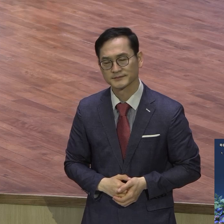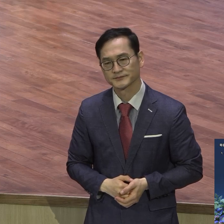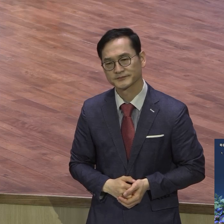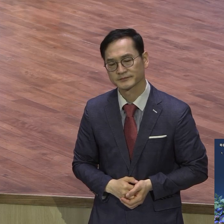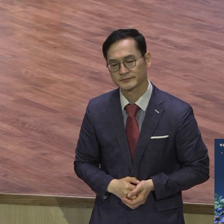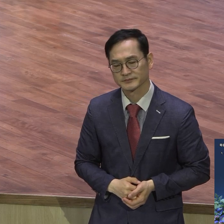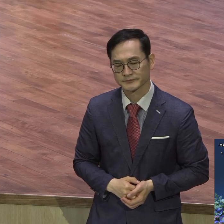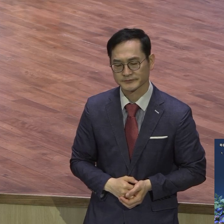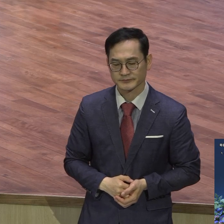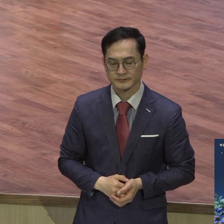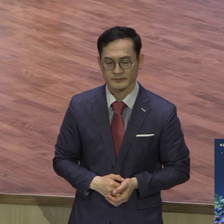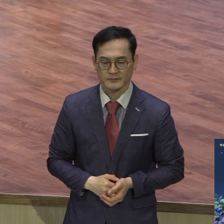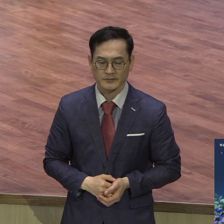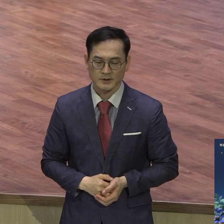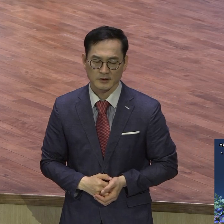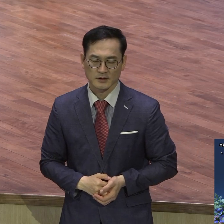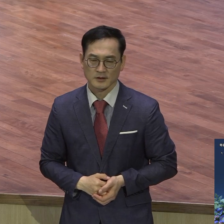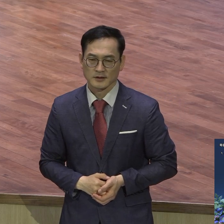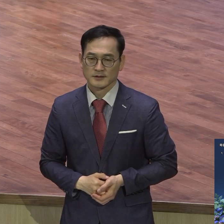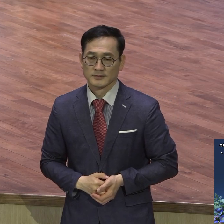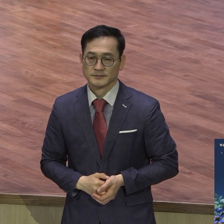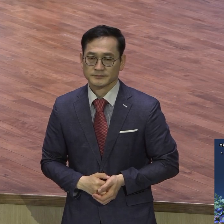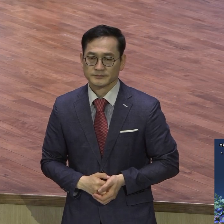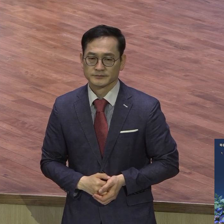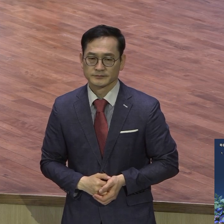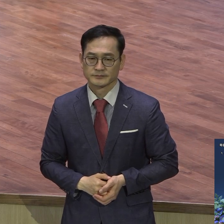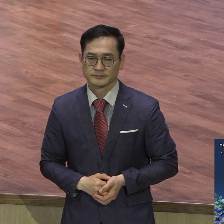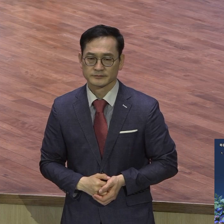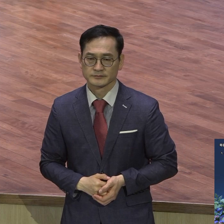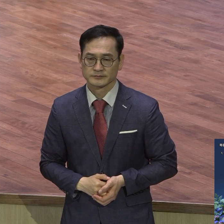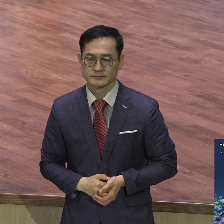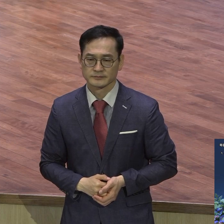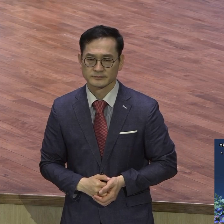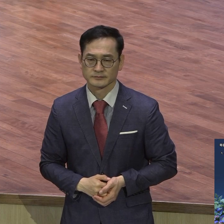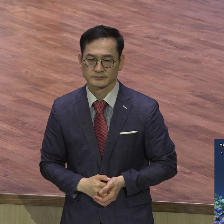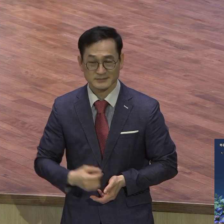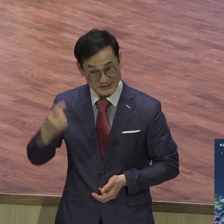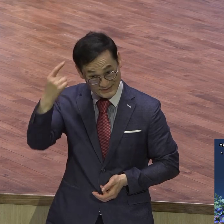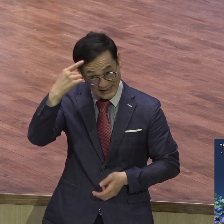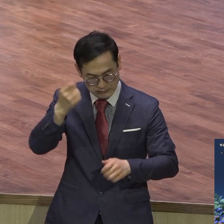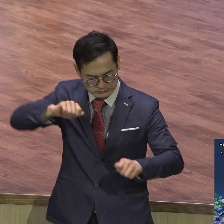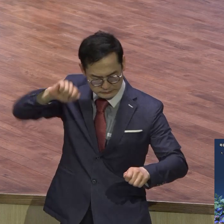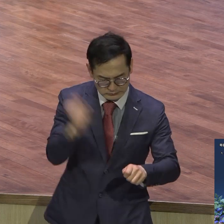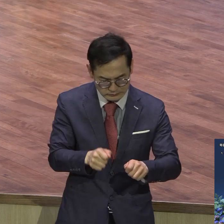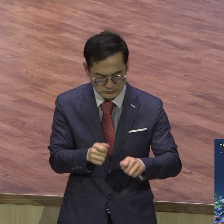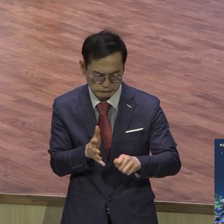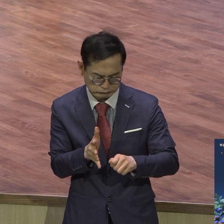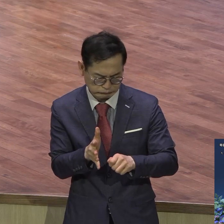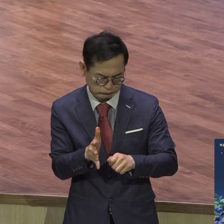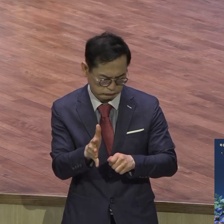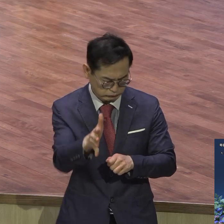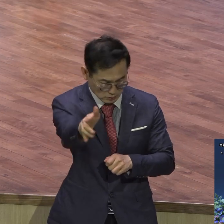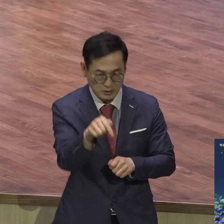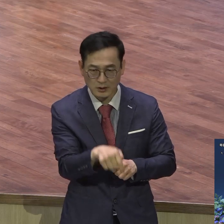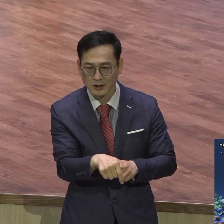완전 잘못된 고정관념에 빠져 살고 있었습니다